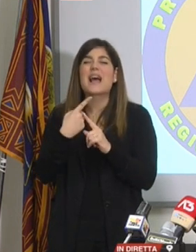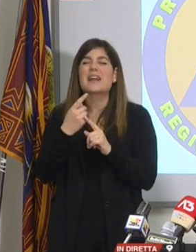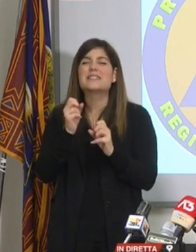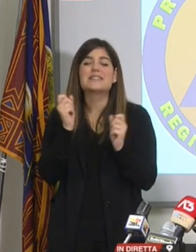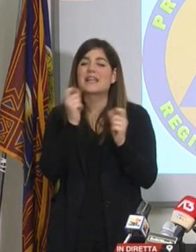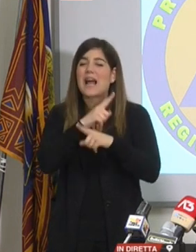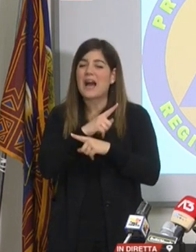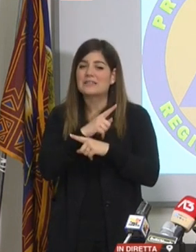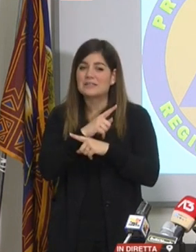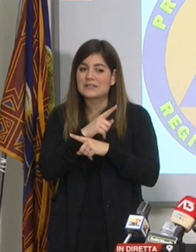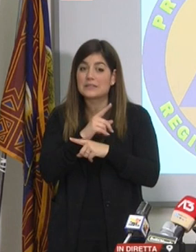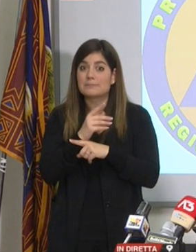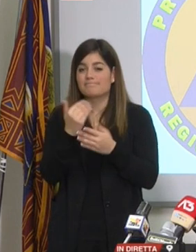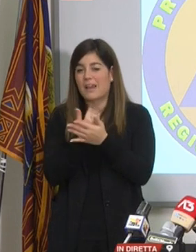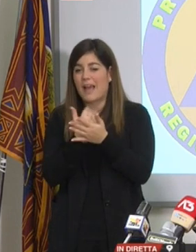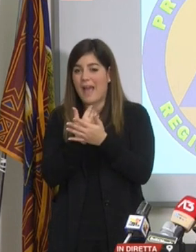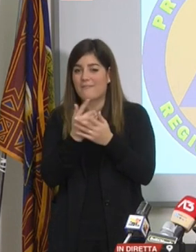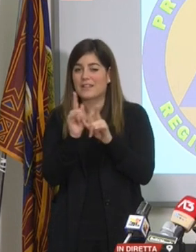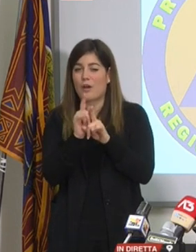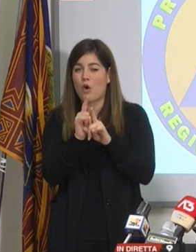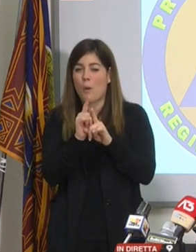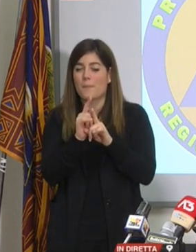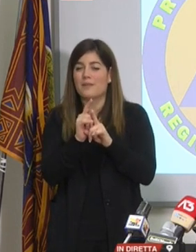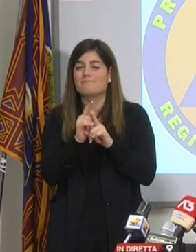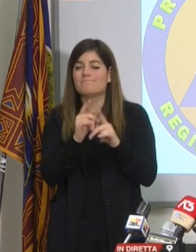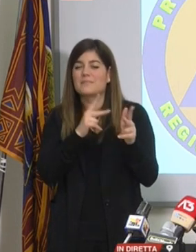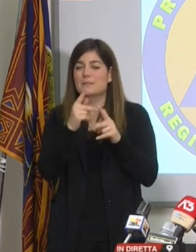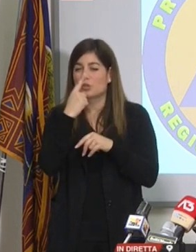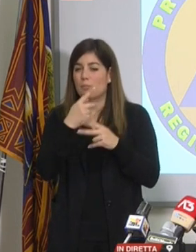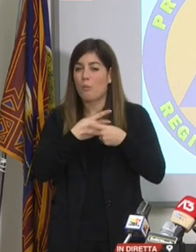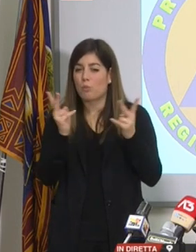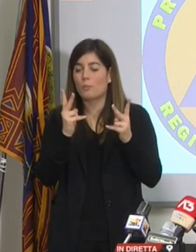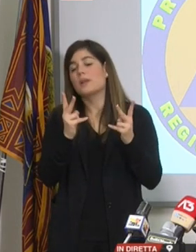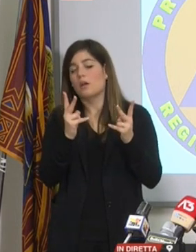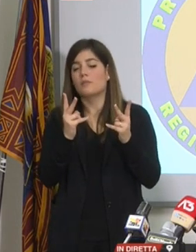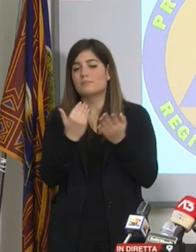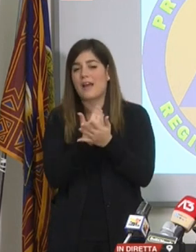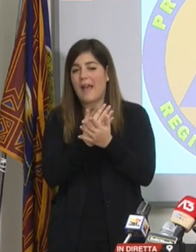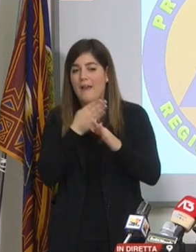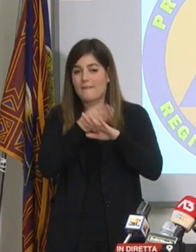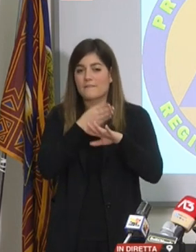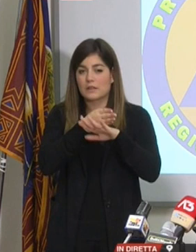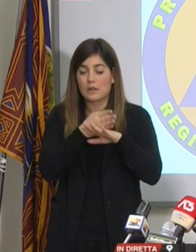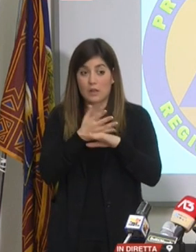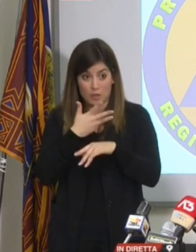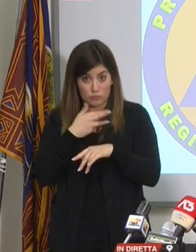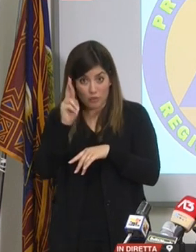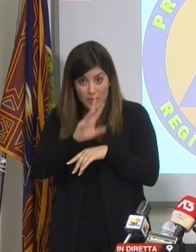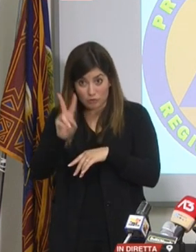trasporto pubblico. Il Veneto ha in mente qualche provvedimento di questo genere? Al momento no. Al momento